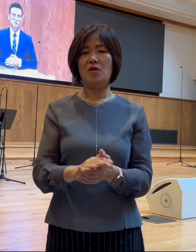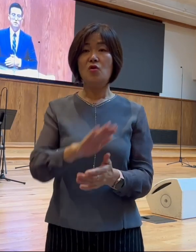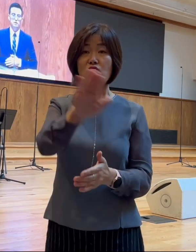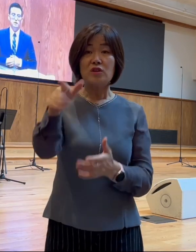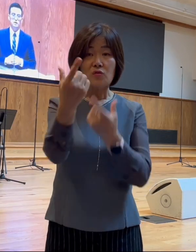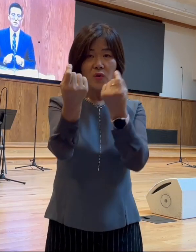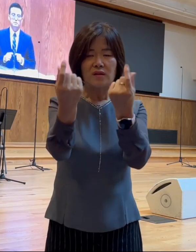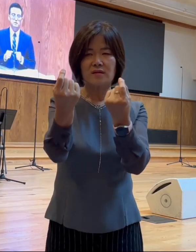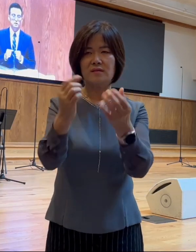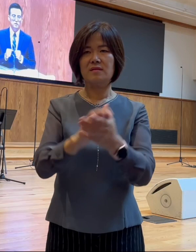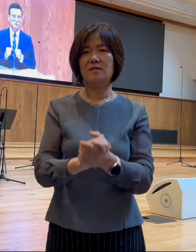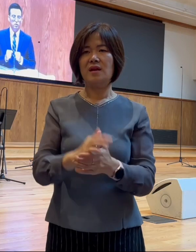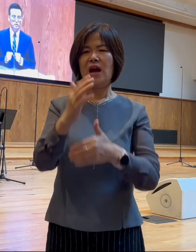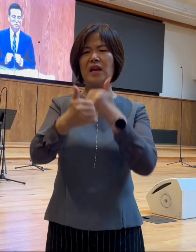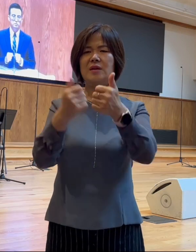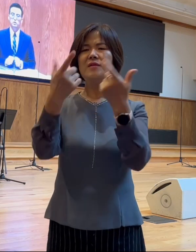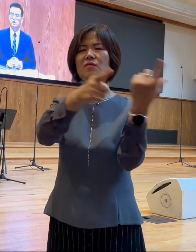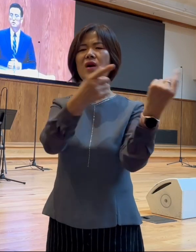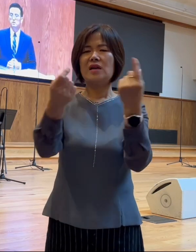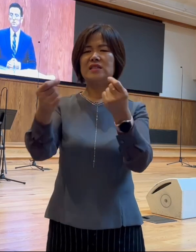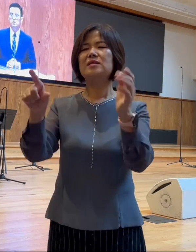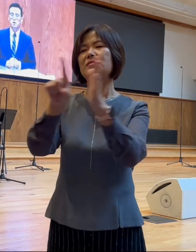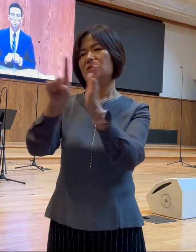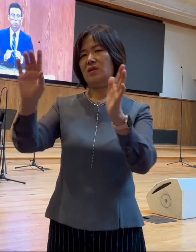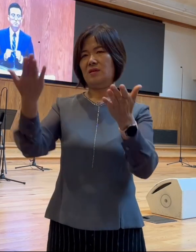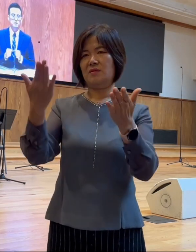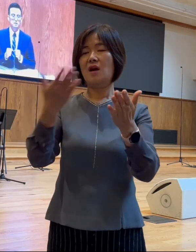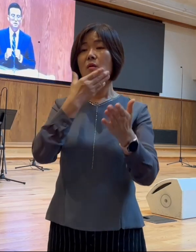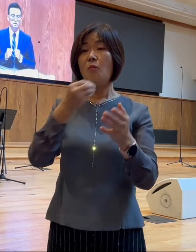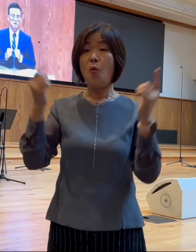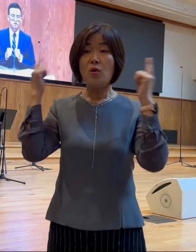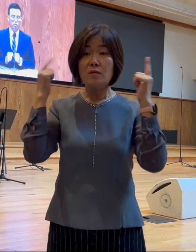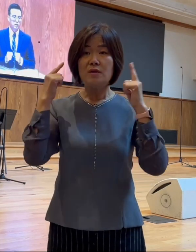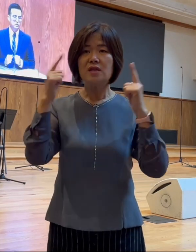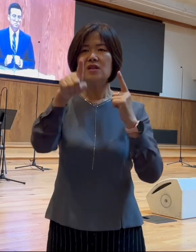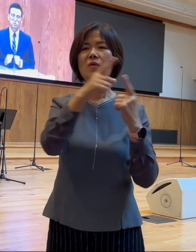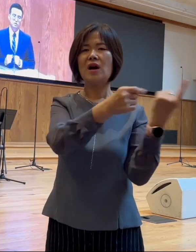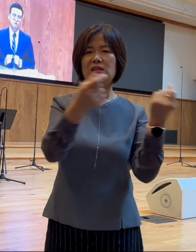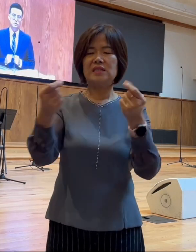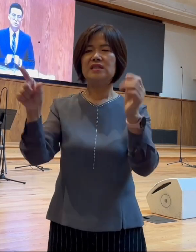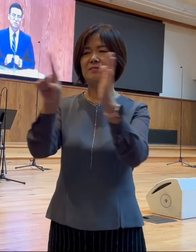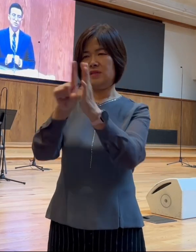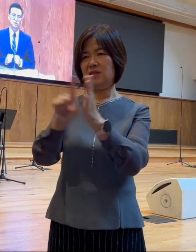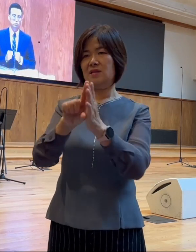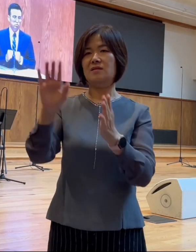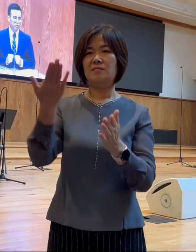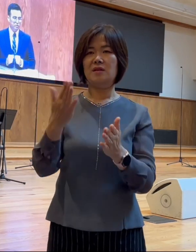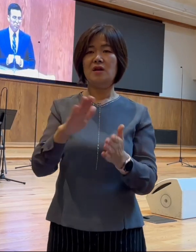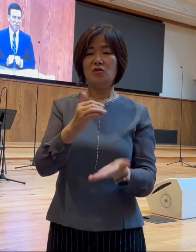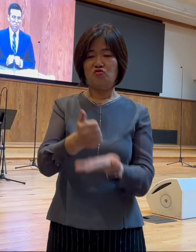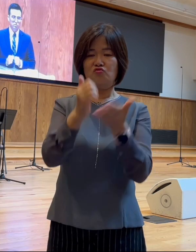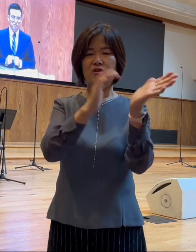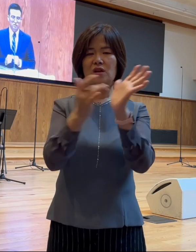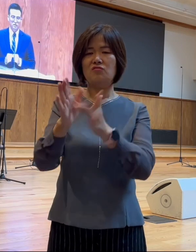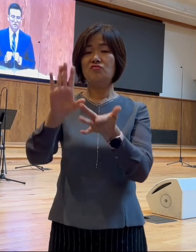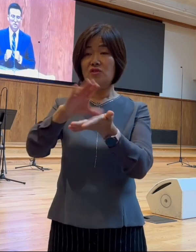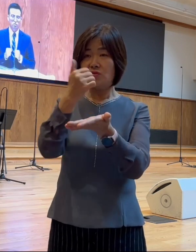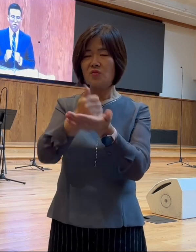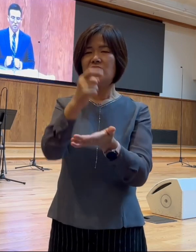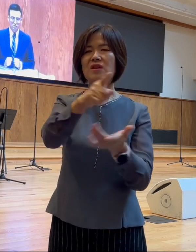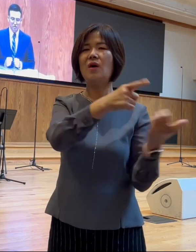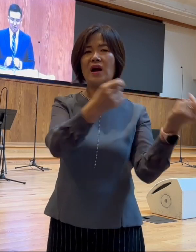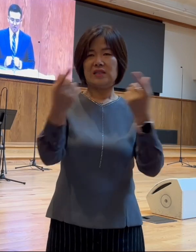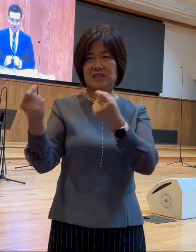역시 하나님을 그와 같이 믿어야 된다는 거예요. 복음을 그와 같이 믿어야 된다는 거예요. 우리 주 예수 그리스도를